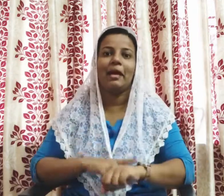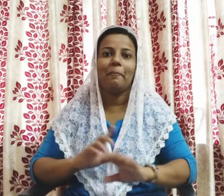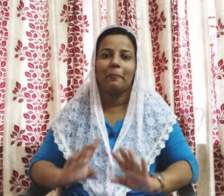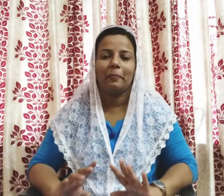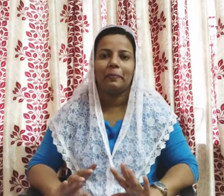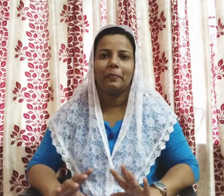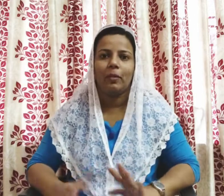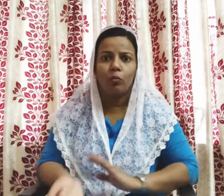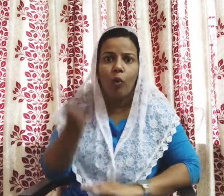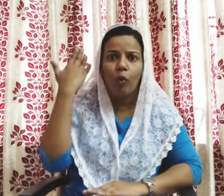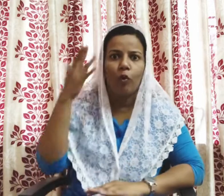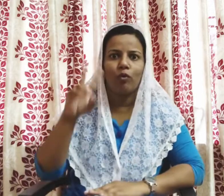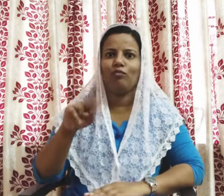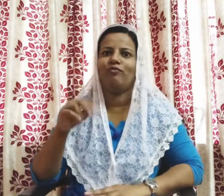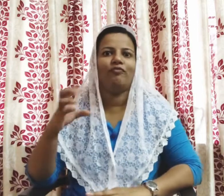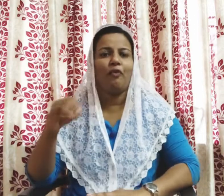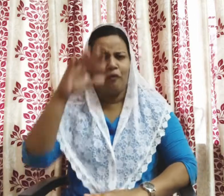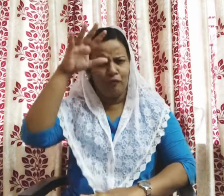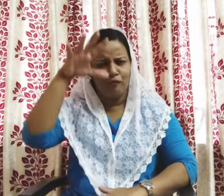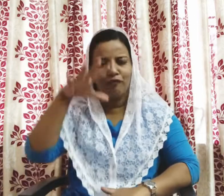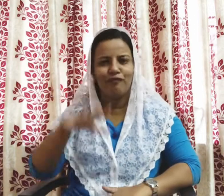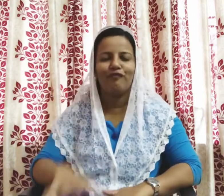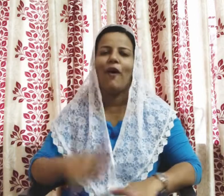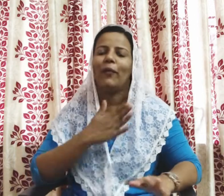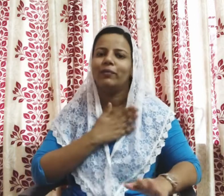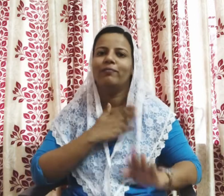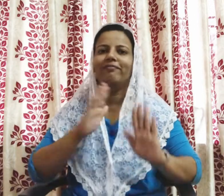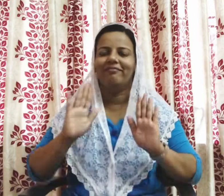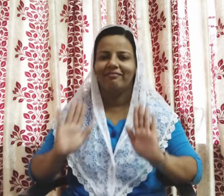പുറത്തേക്ക് തിരിച്ചു പോകുന്നത് കണ്ടില്ല, അവരിൽ ഇറങ്ങി വന്ന് വസിച്ചു. എന്നിട്ടോ